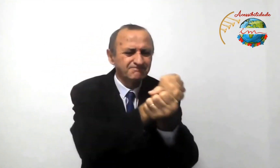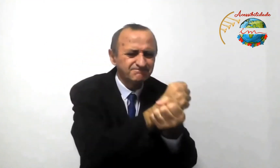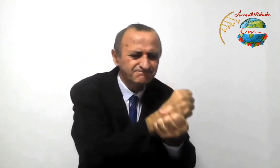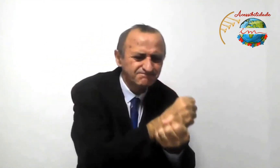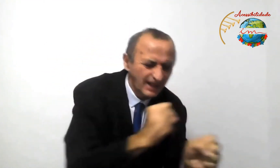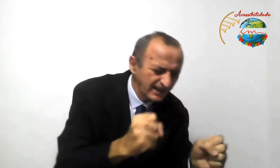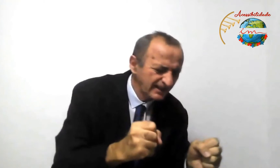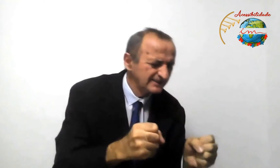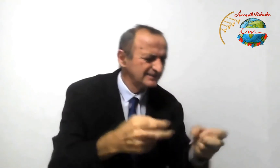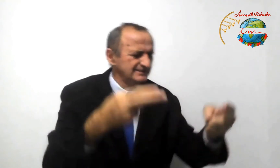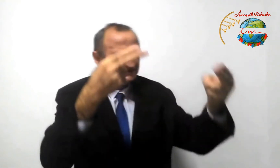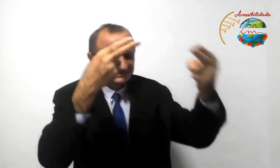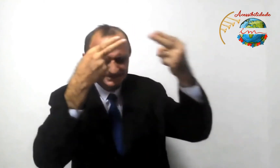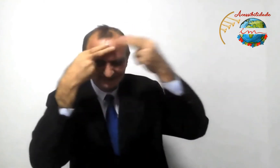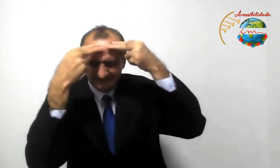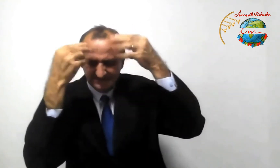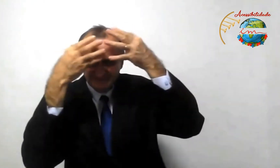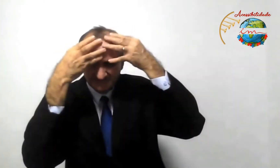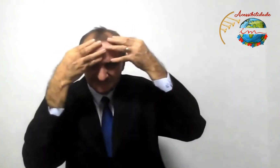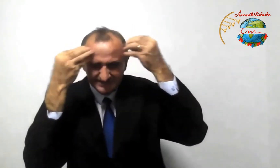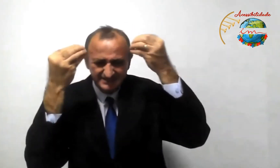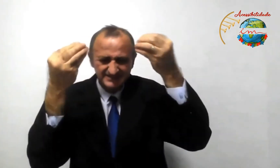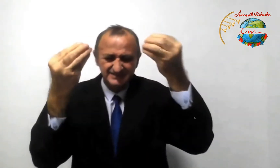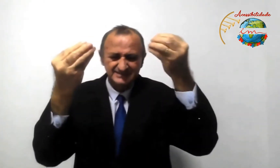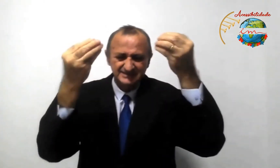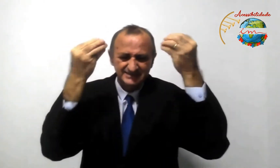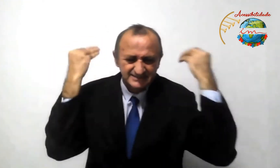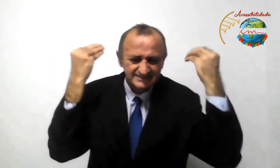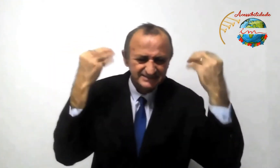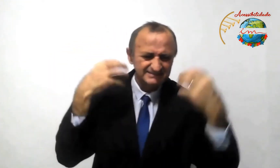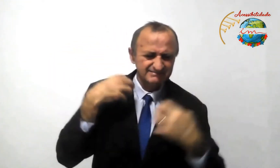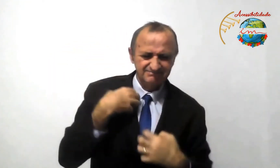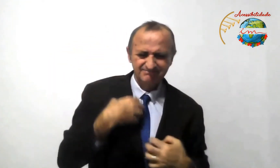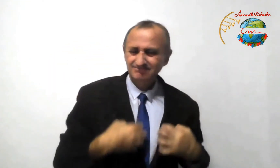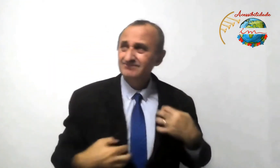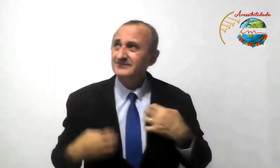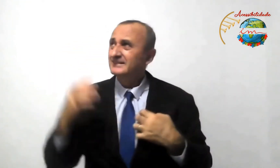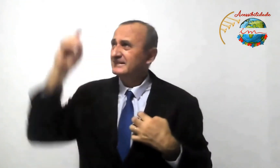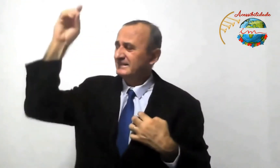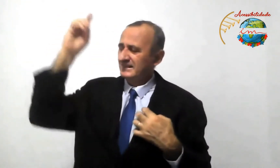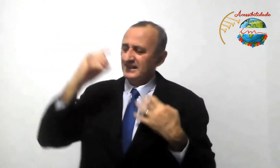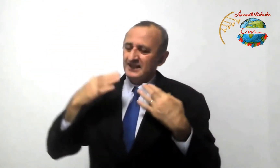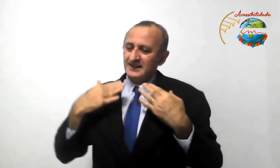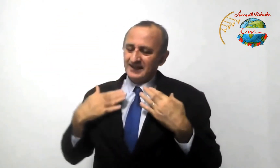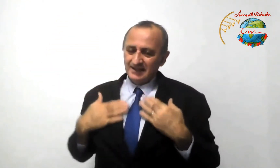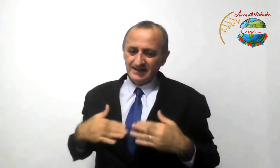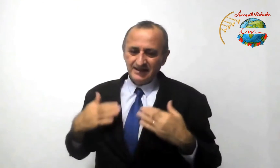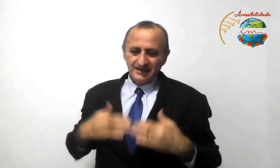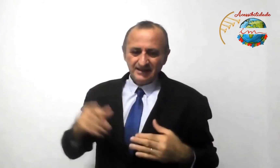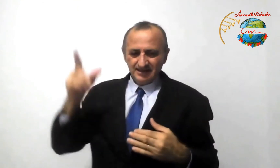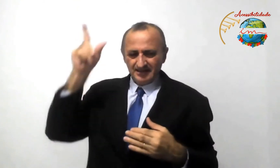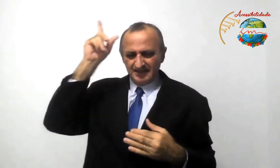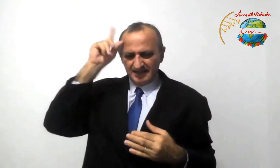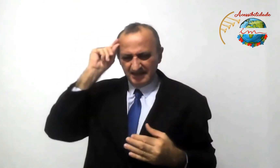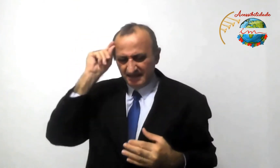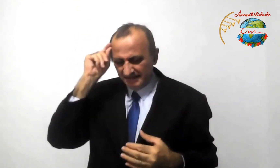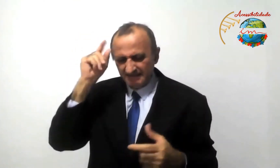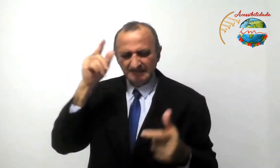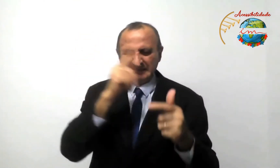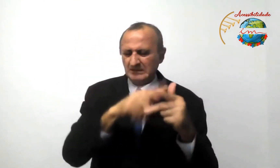Deus é o amor que liberta, que cura os traumas dessa vida, que retira as angústias, que nos concede